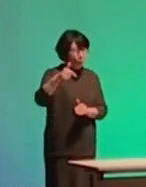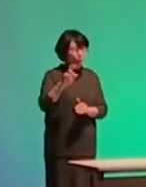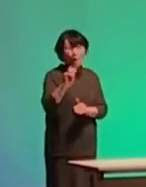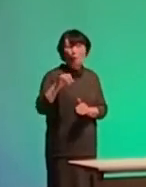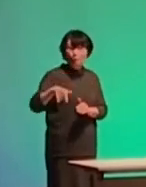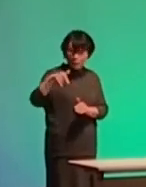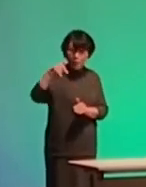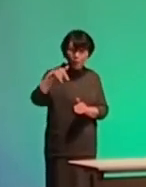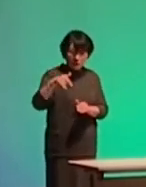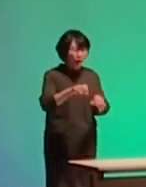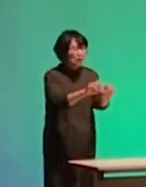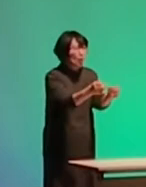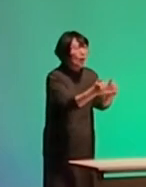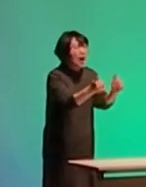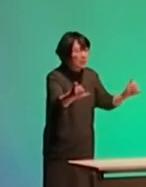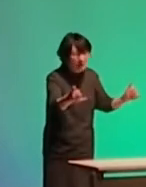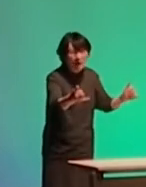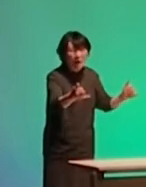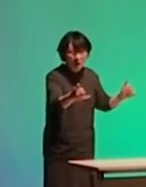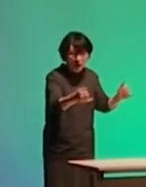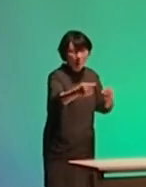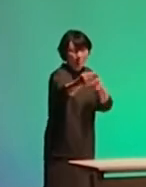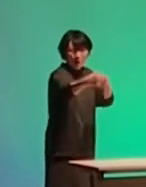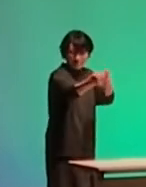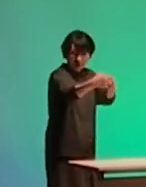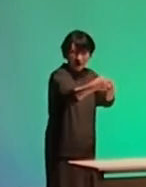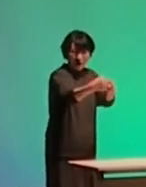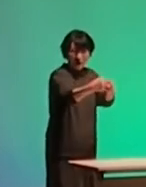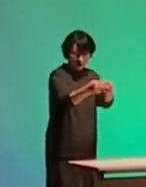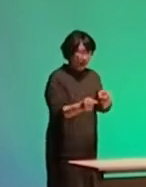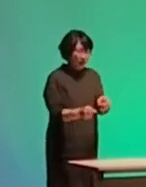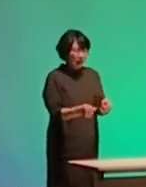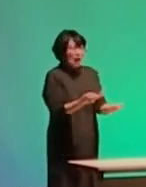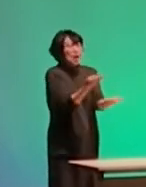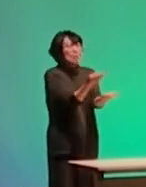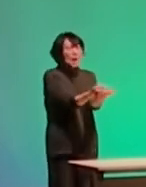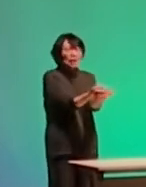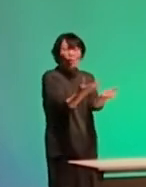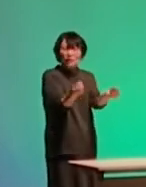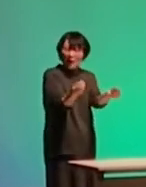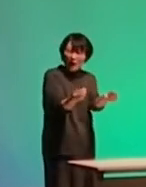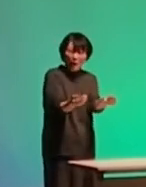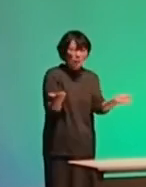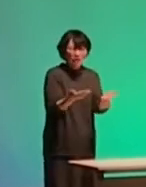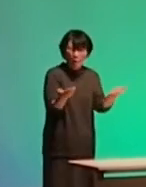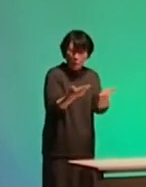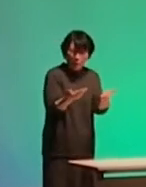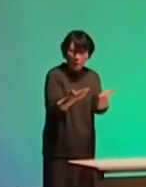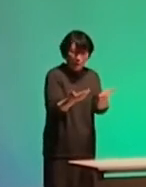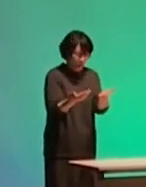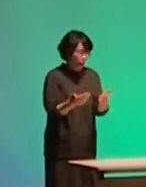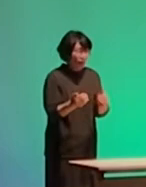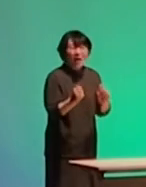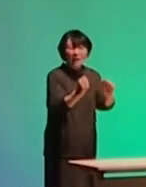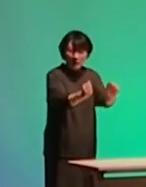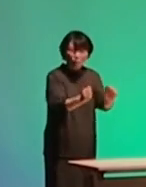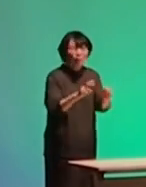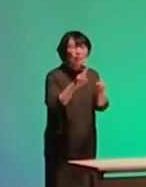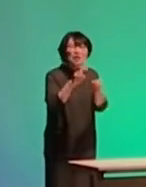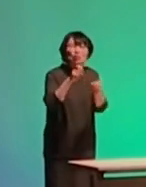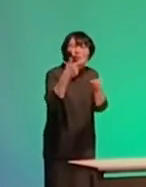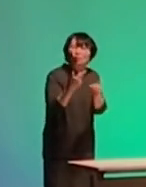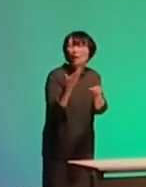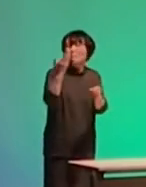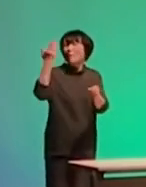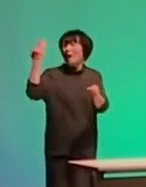が情報通信などを使ってベッドの上でも稼いでタクスペアになろうぜっていう活動を実は26年前からや